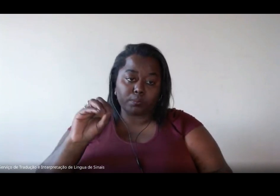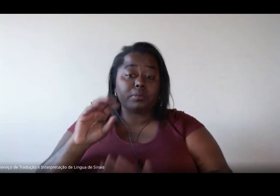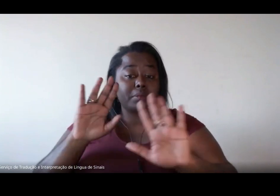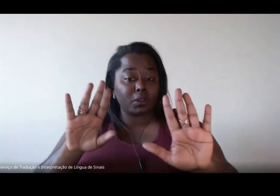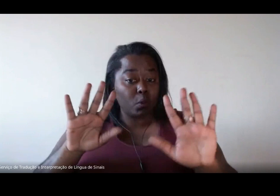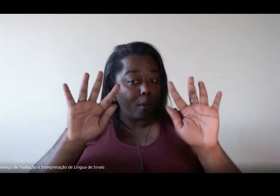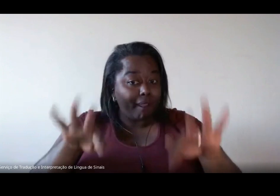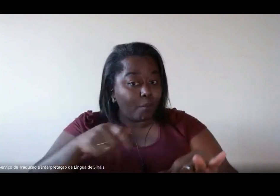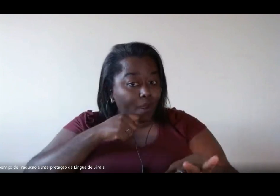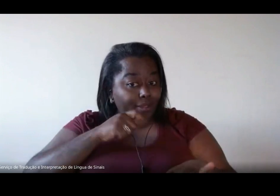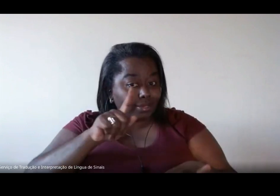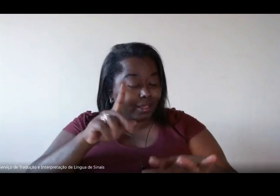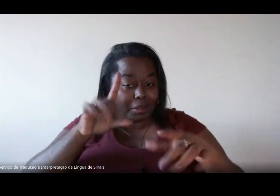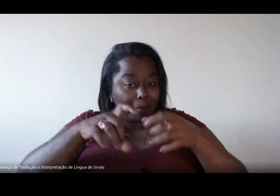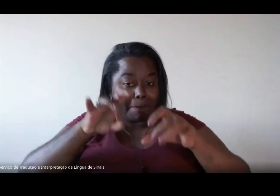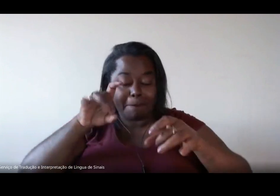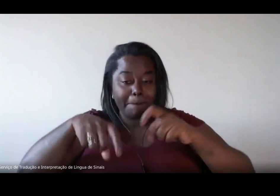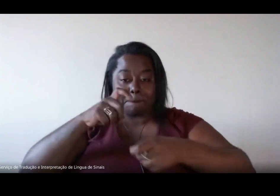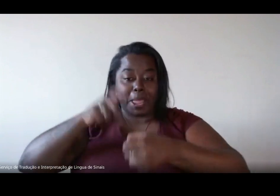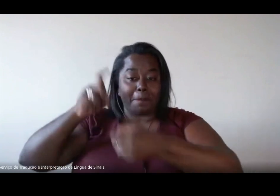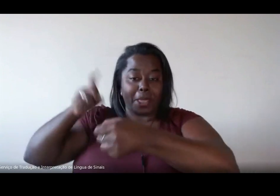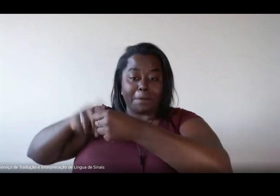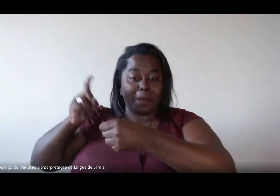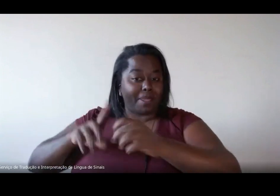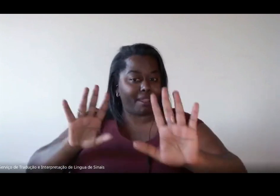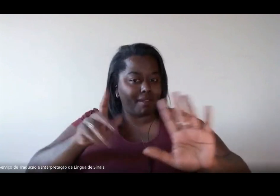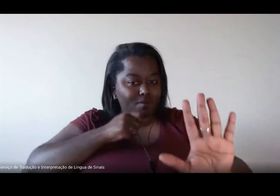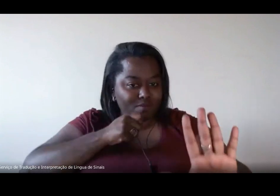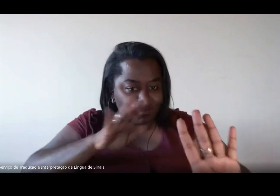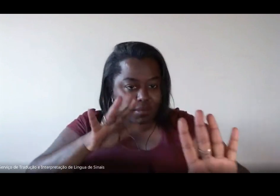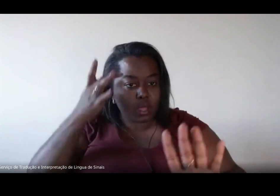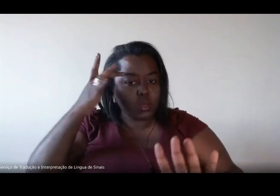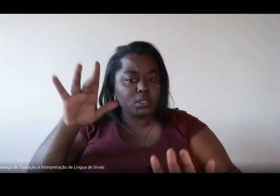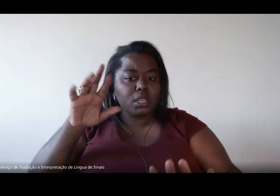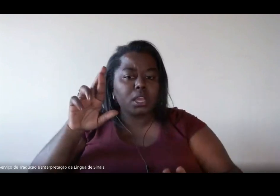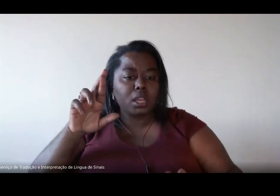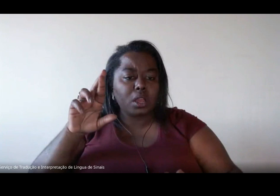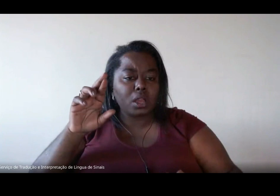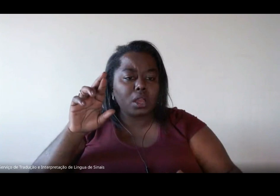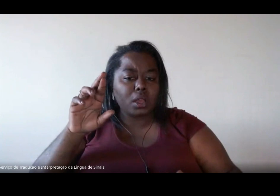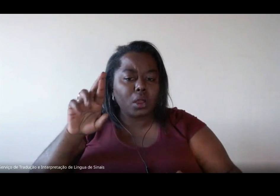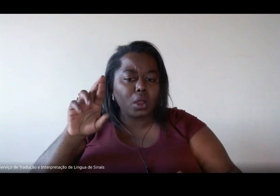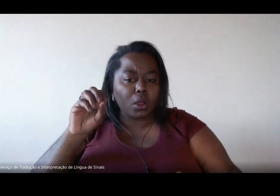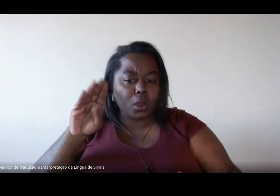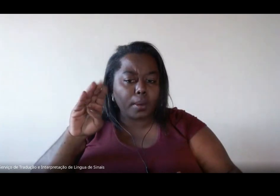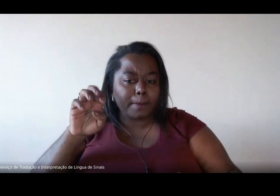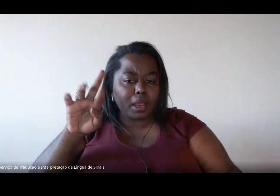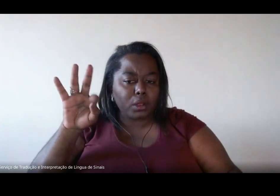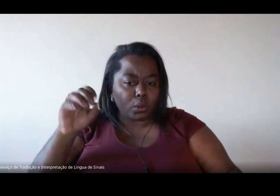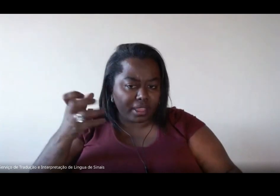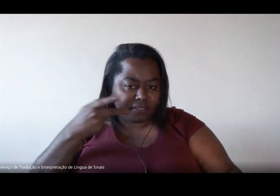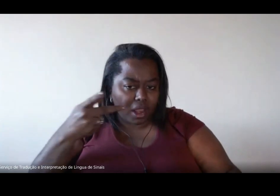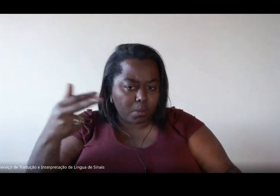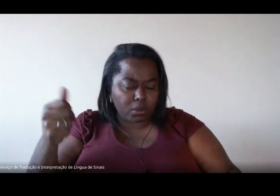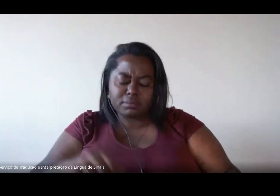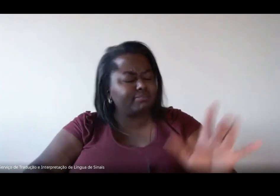Gente, efeito de fim, mas ainda não acabou, não saiu ainda, por favor. Muitos efeitos de fim hoje. Né? Não sei se tu quer falar alguma coisa, Roberto, deixo